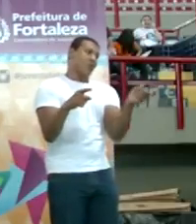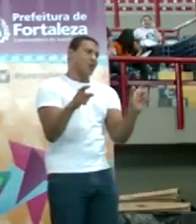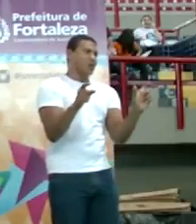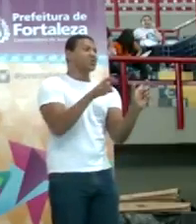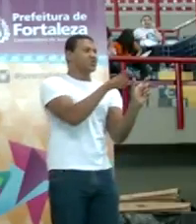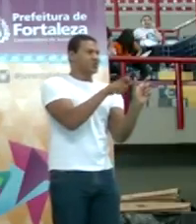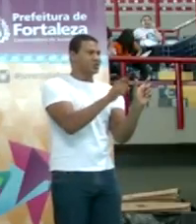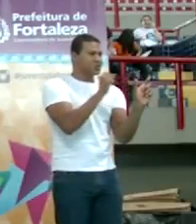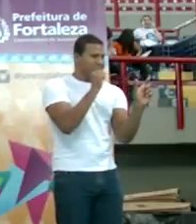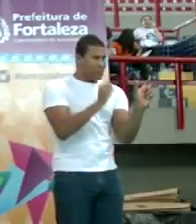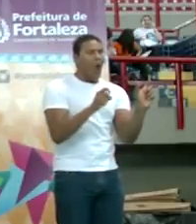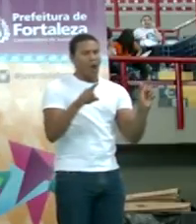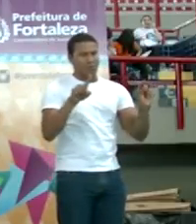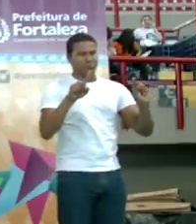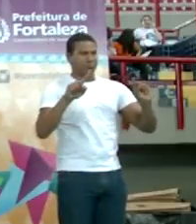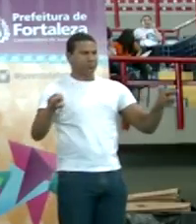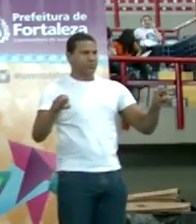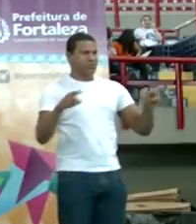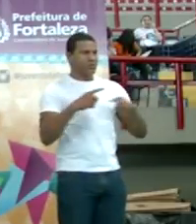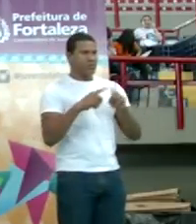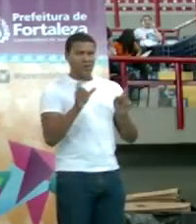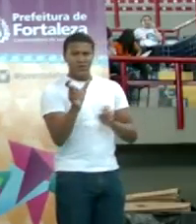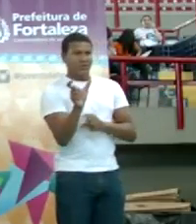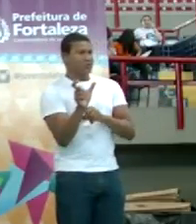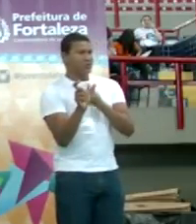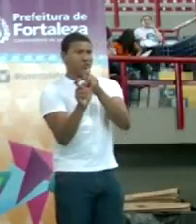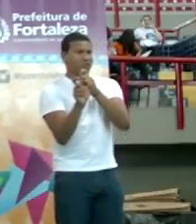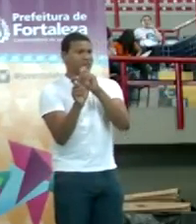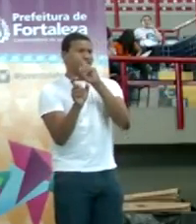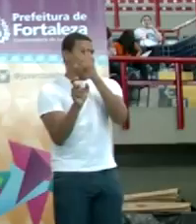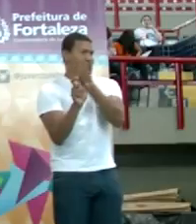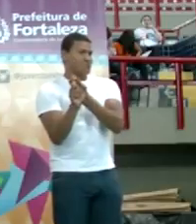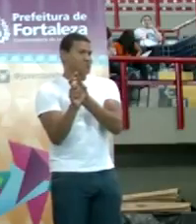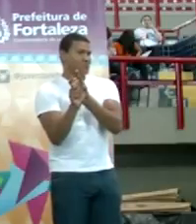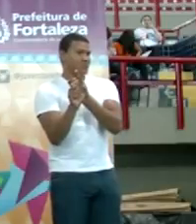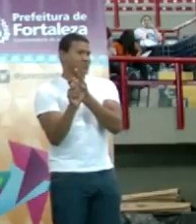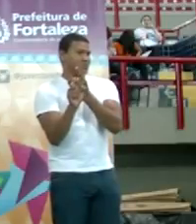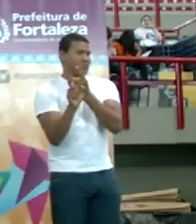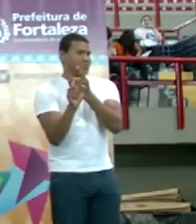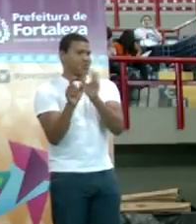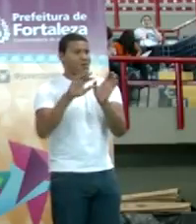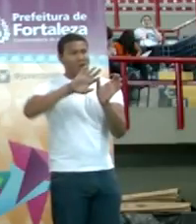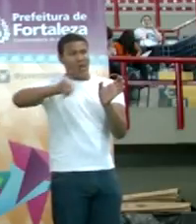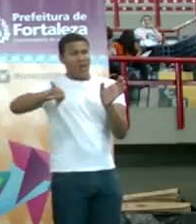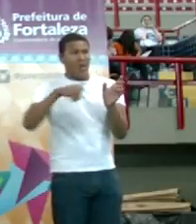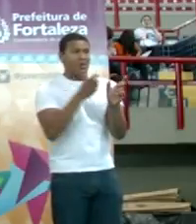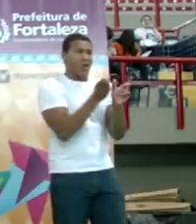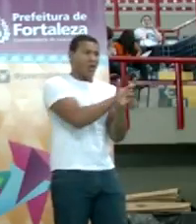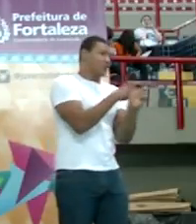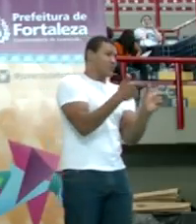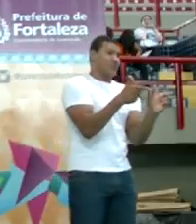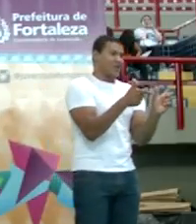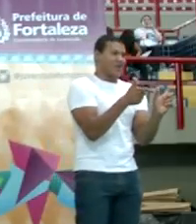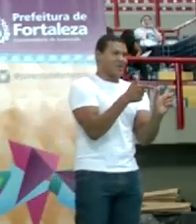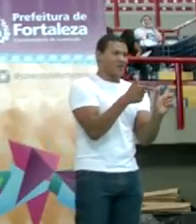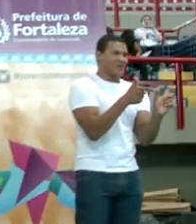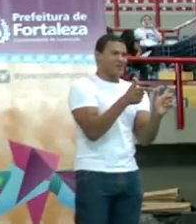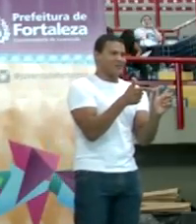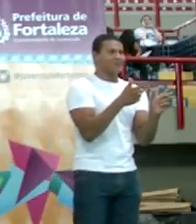x dos dois lados. Mas aí não tem x do outro, só tem x de um dos lados, então não cancela nada. Guarda bem isso.